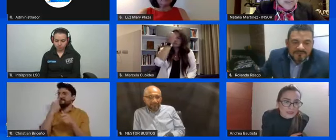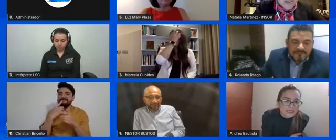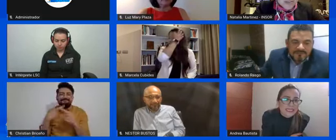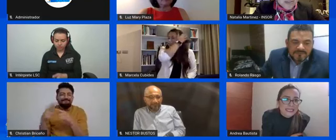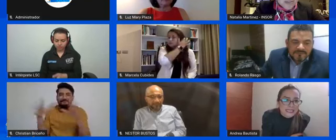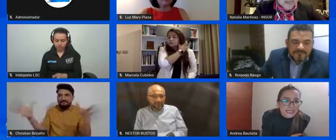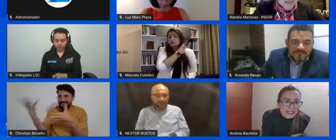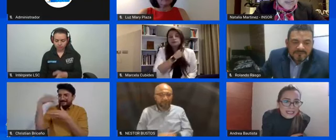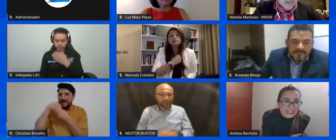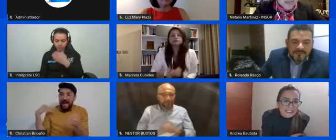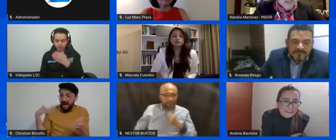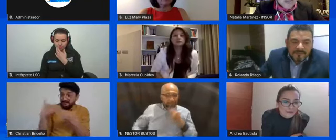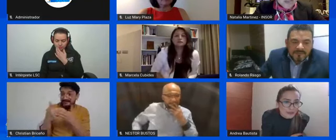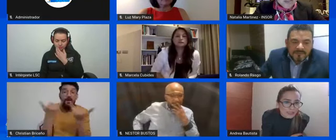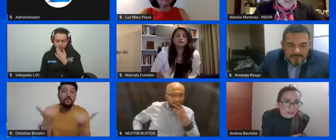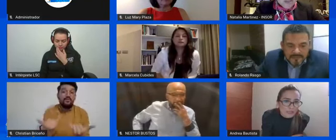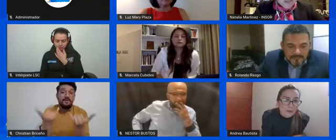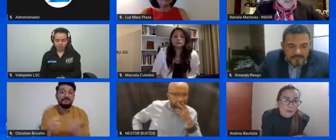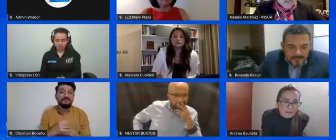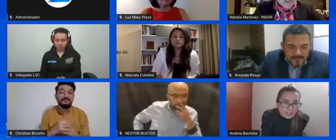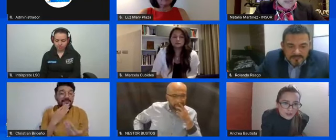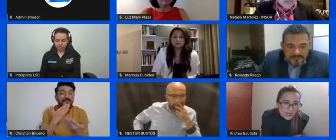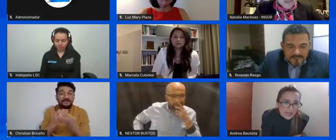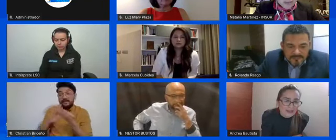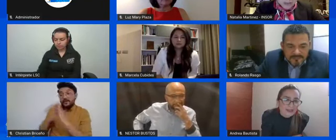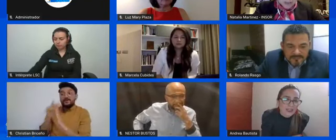visual. Y ya se fue reuniendo